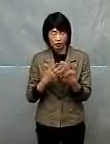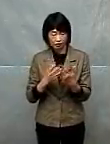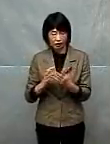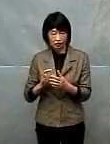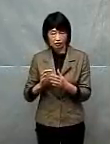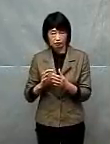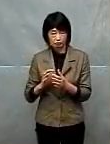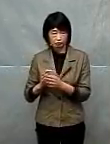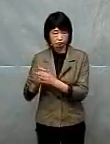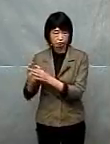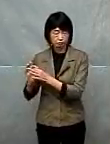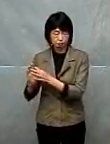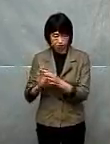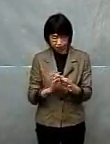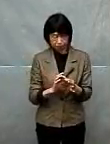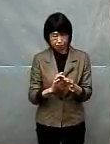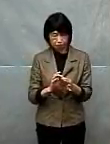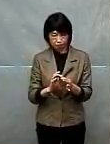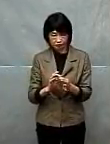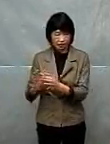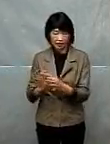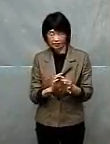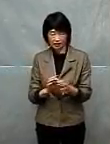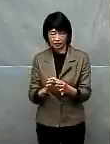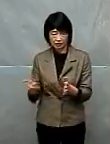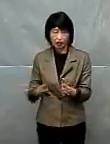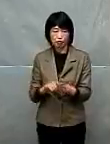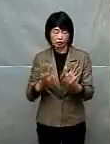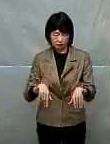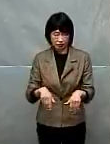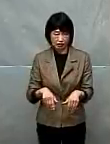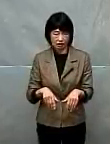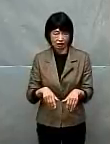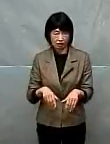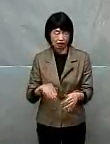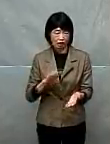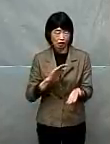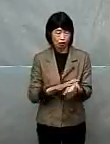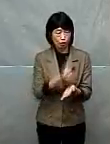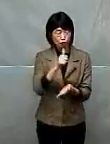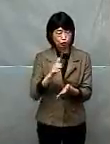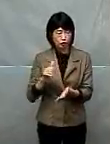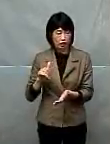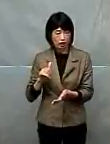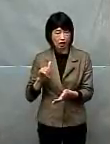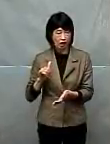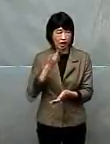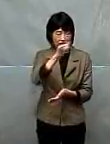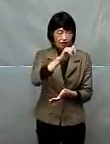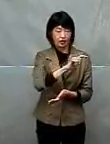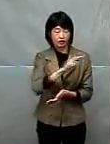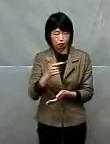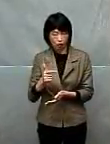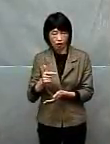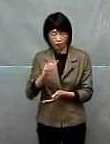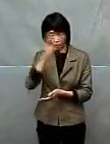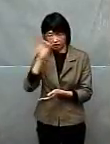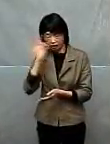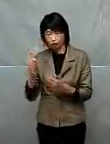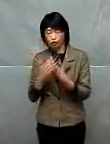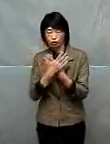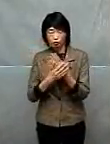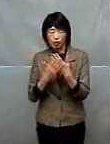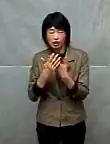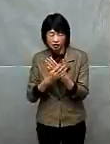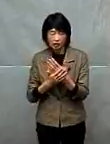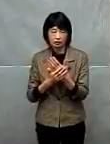。ドクターヘリも連携しておりますし、あと観光も日本海側ということで観光も連携し